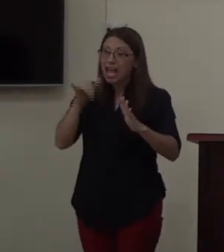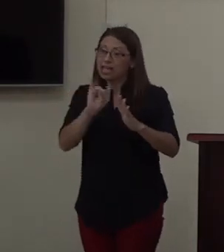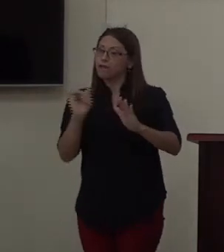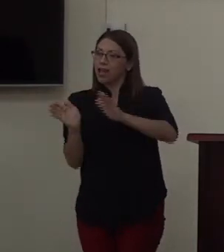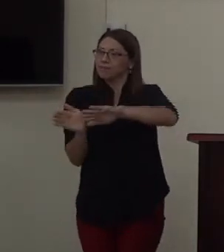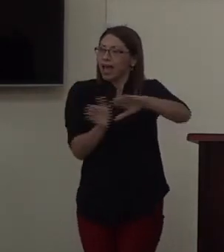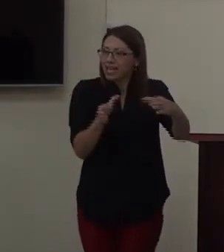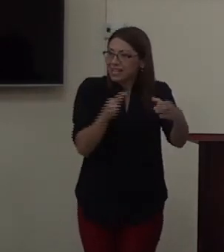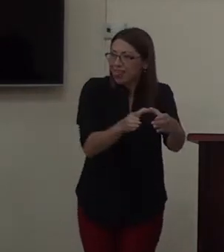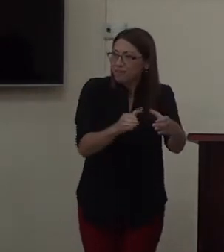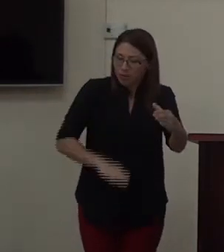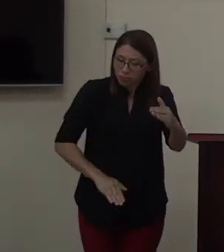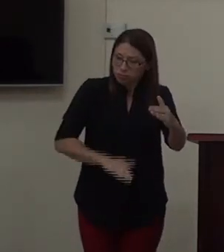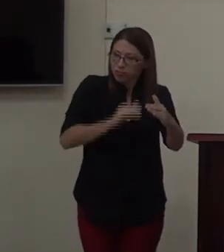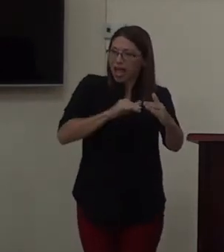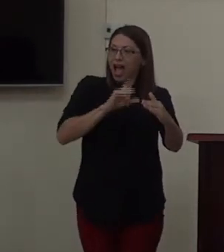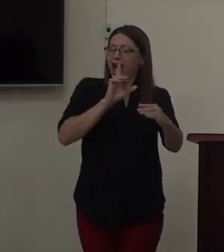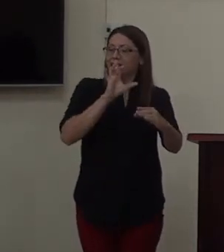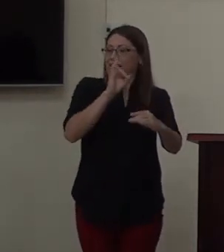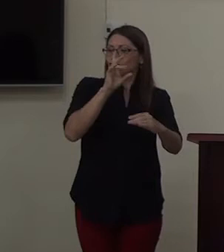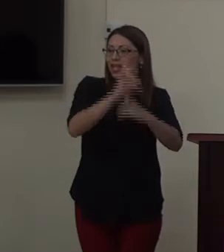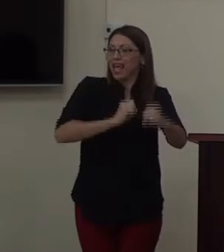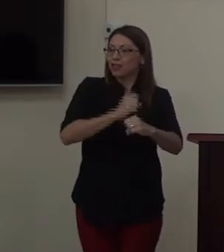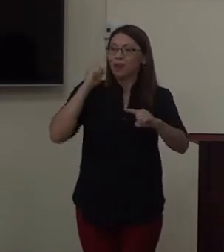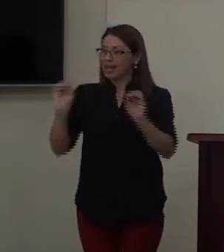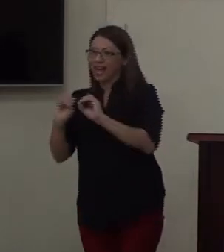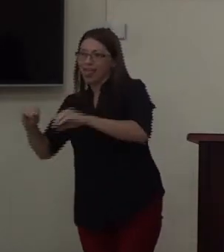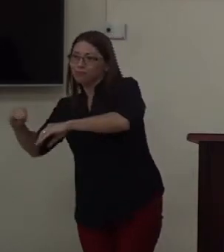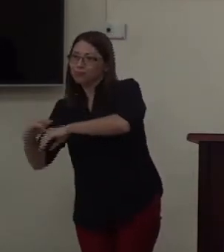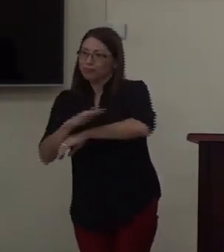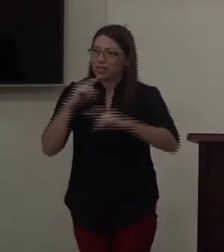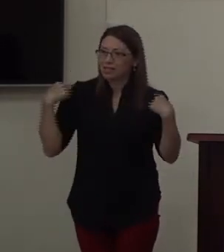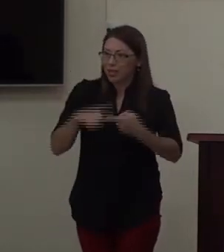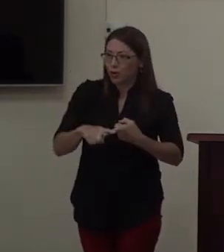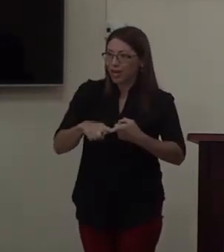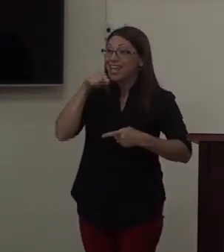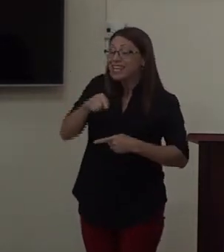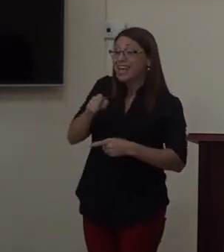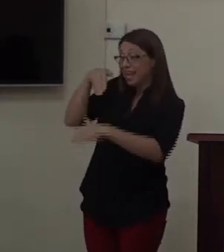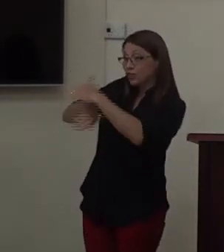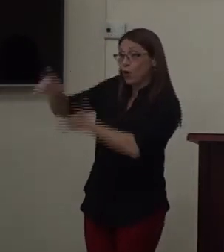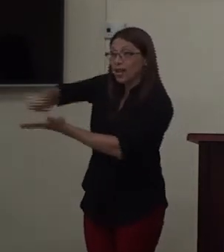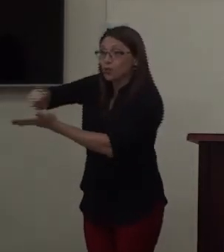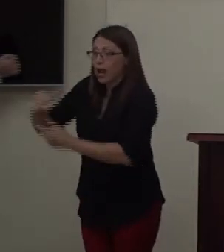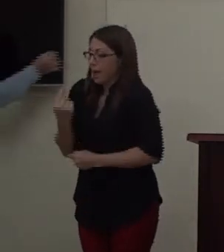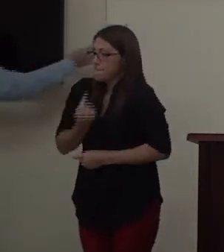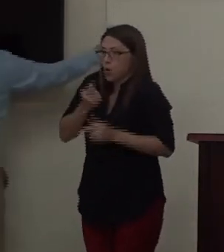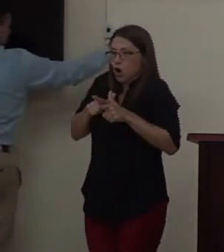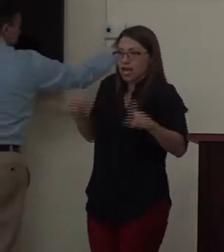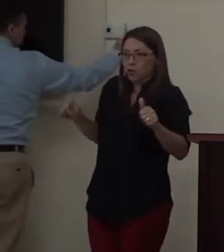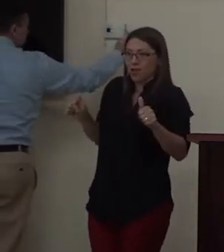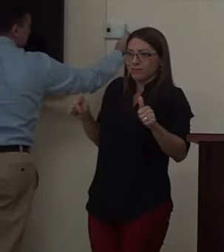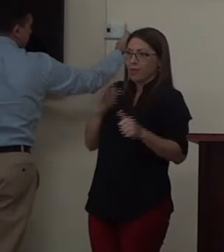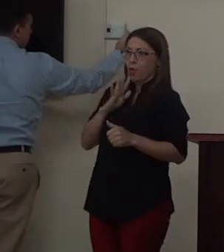7 años para que no tuviera contaminación del español. Y entró monolingüe a la escuela. Entró monolingüe en maléctrica escuela, que es